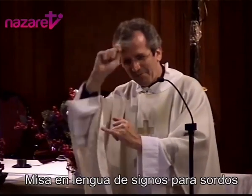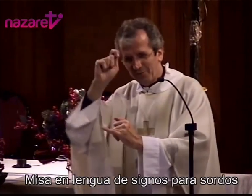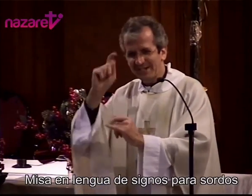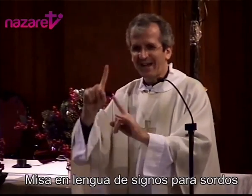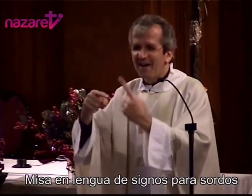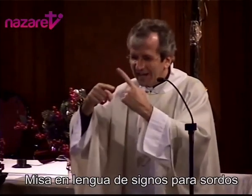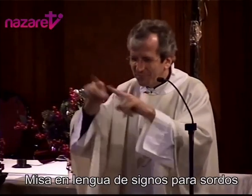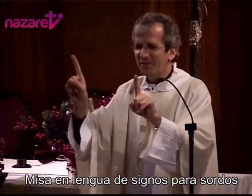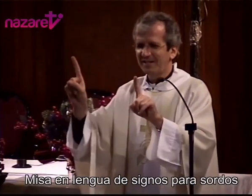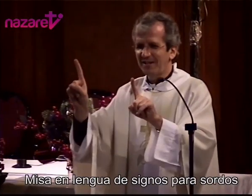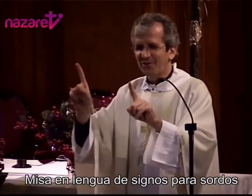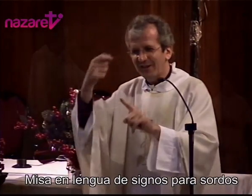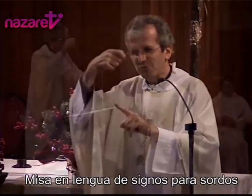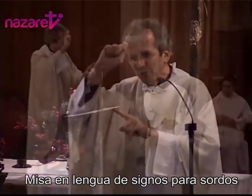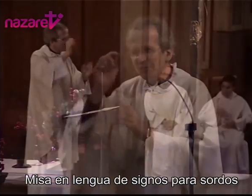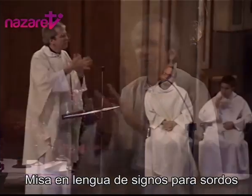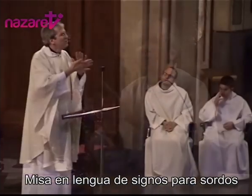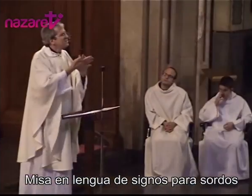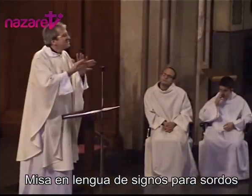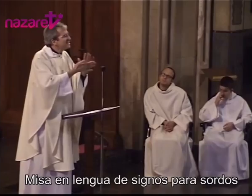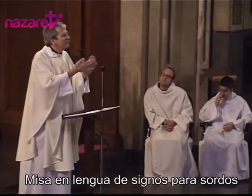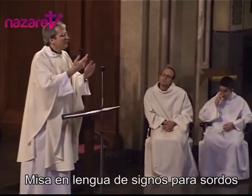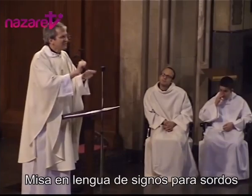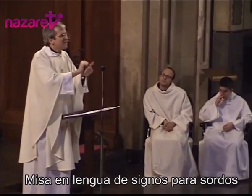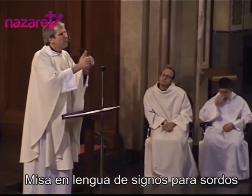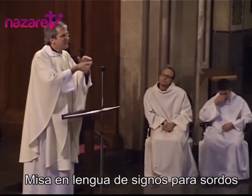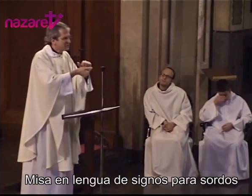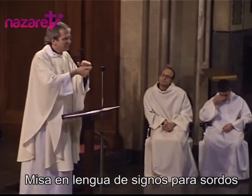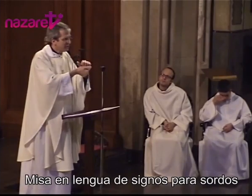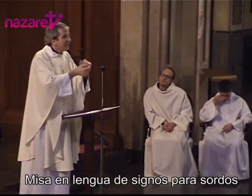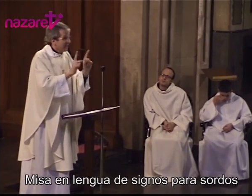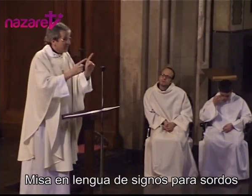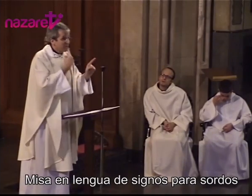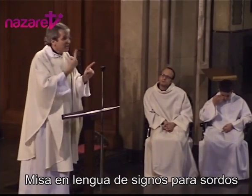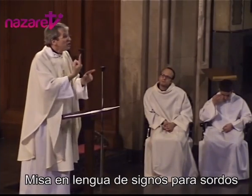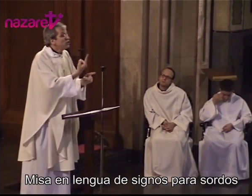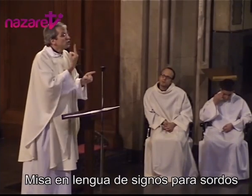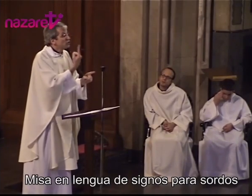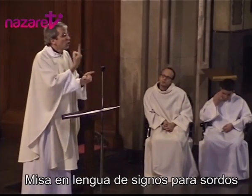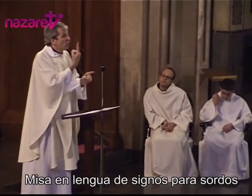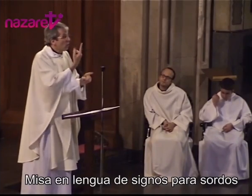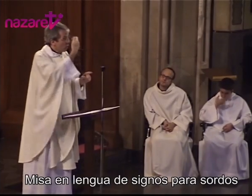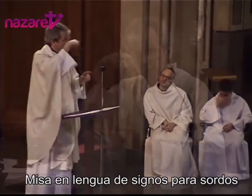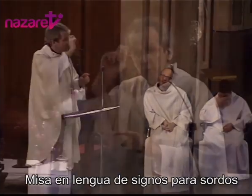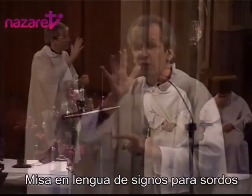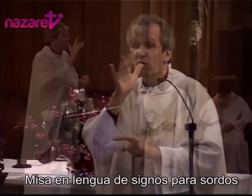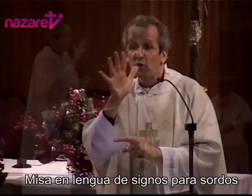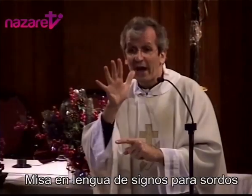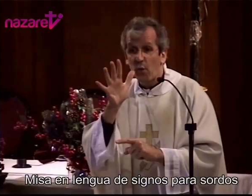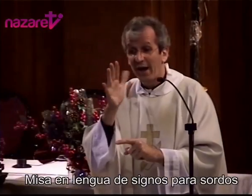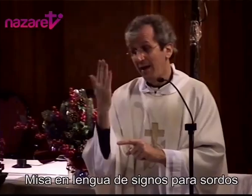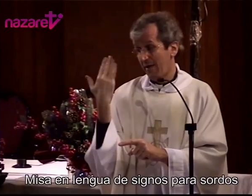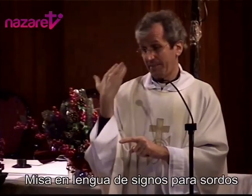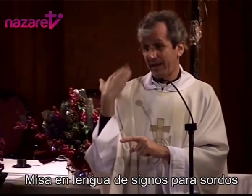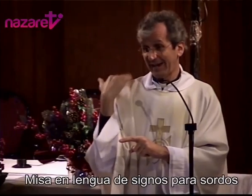el Bautista es muy distinto, es un bautismo signo de conversión. En cambio dice: yo solo os bautizo con